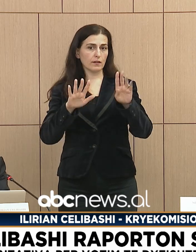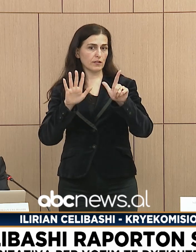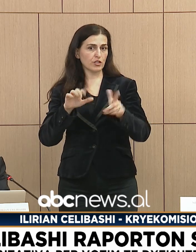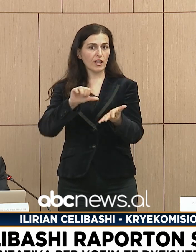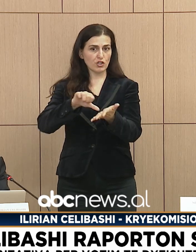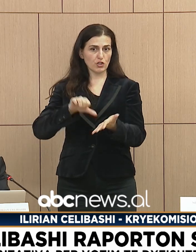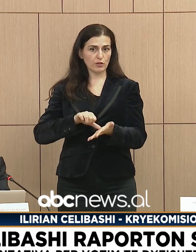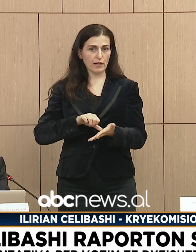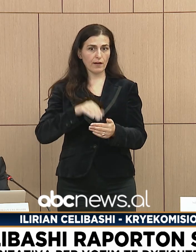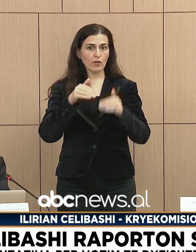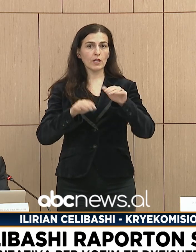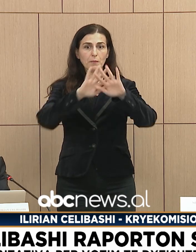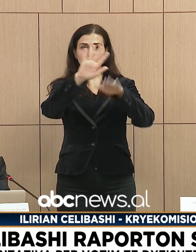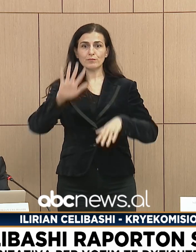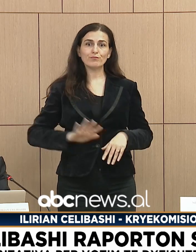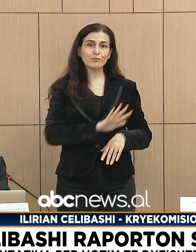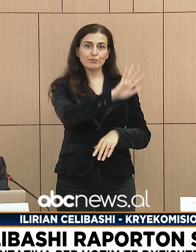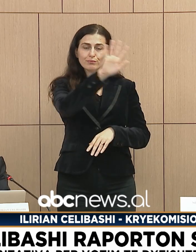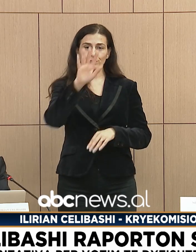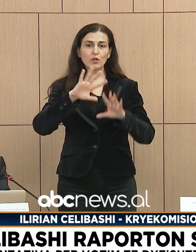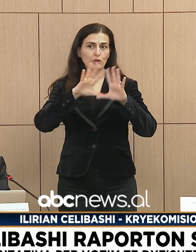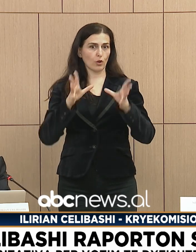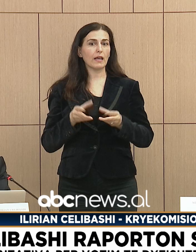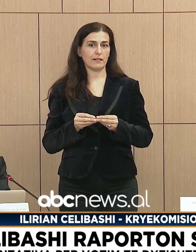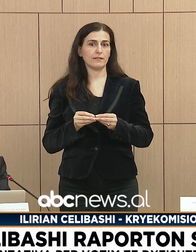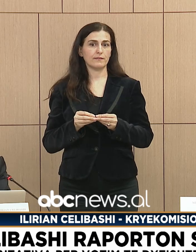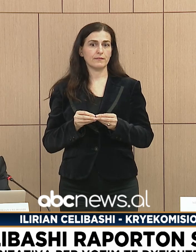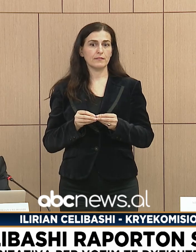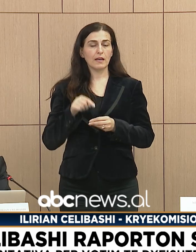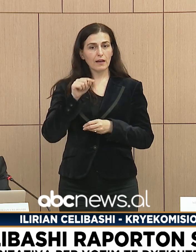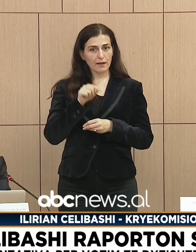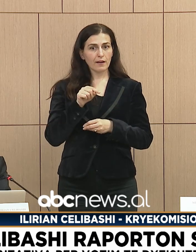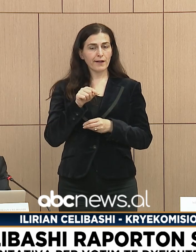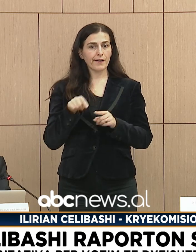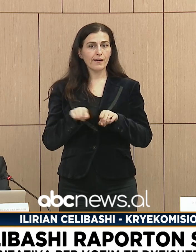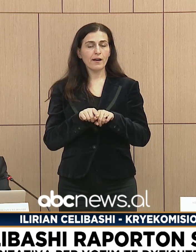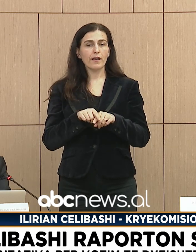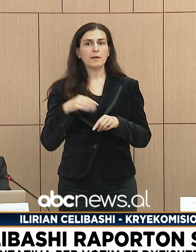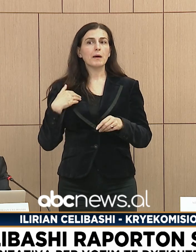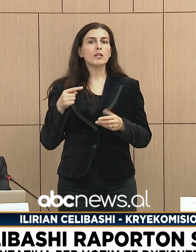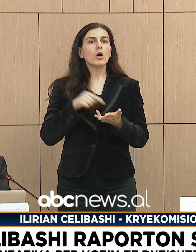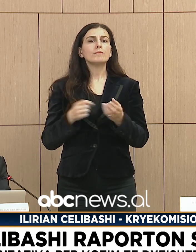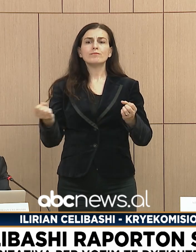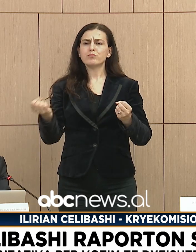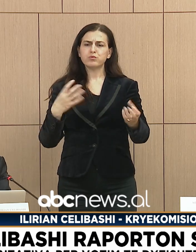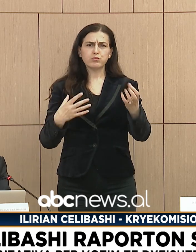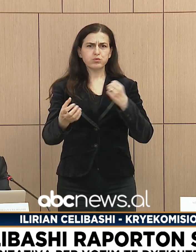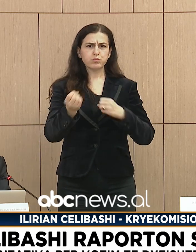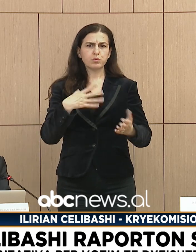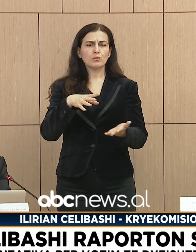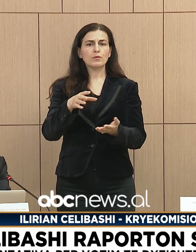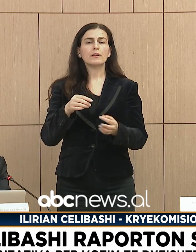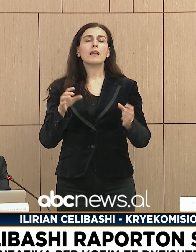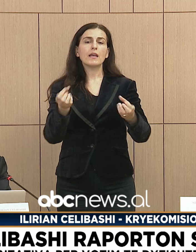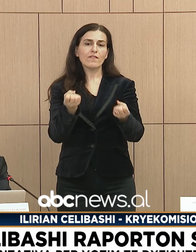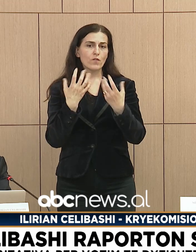4497 qëndra votimi, nuk janë gjysma, janë 4497 qëndra votimi të cilat në kohë reale